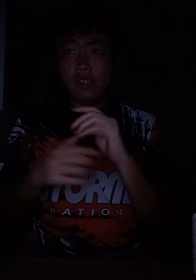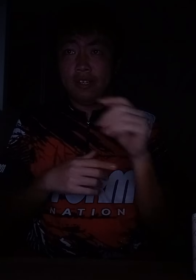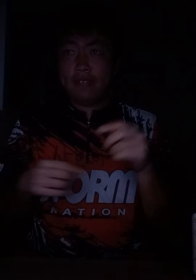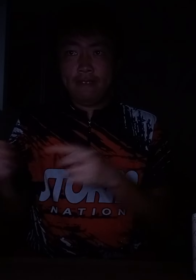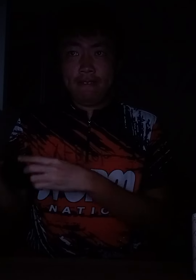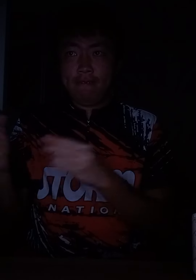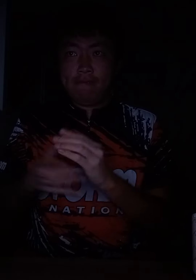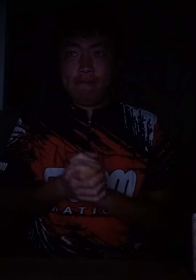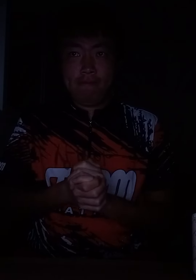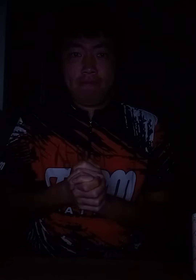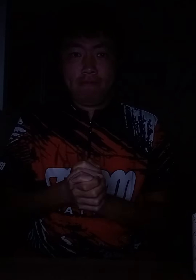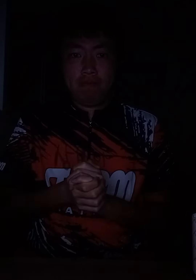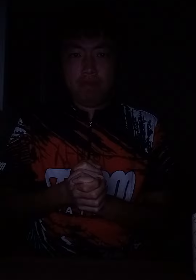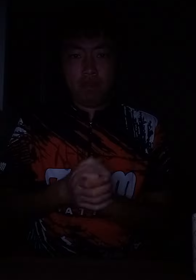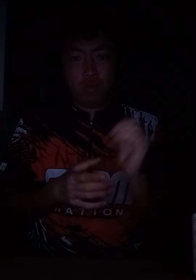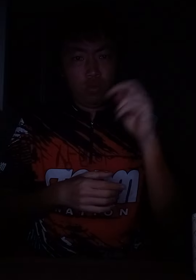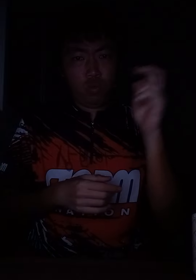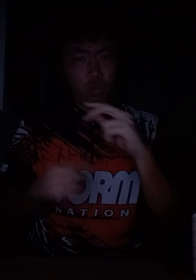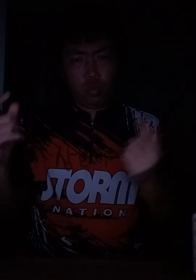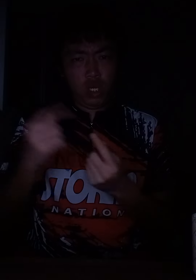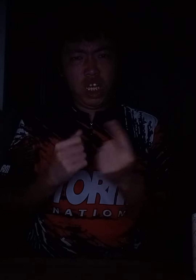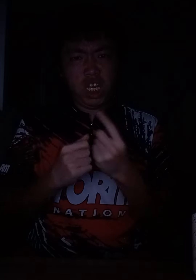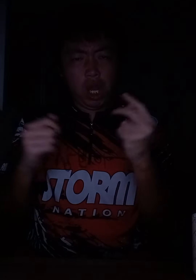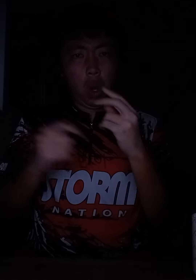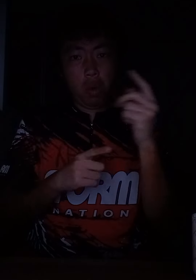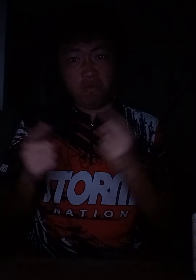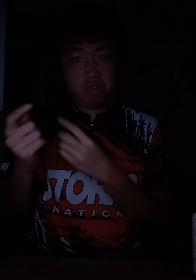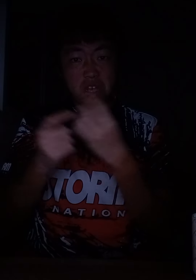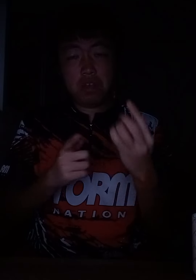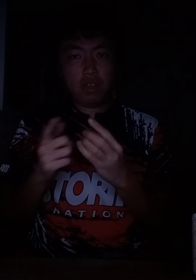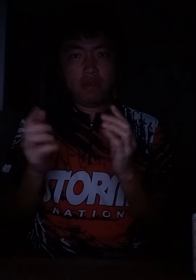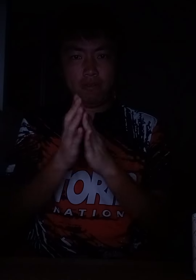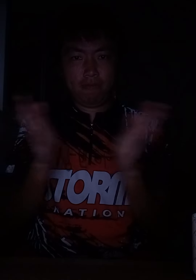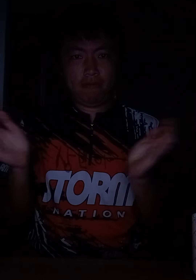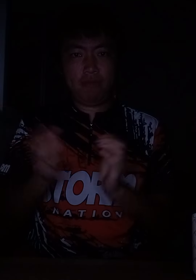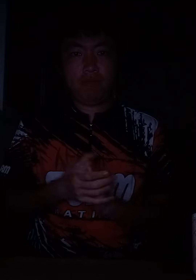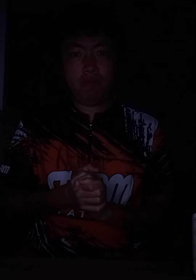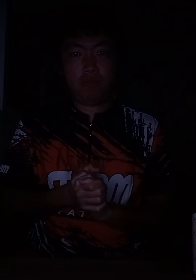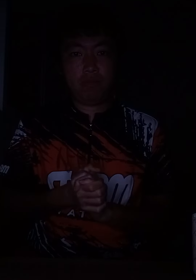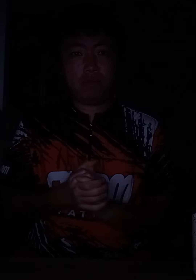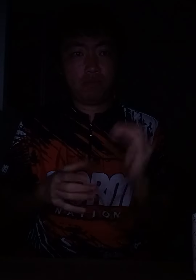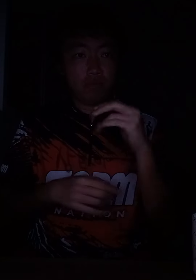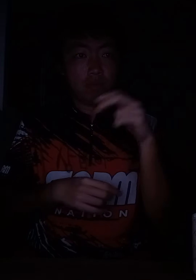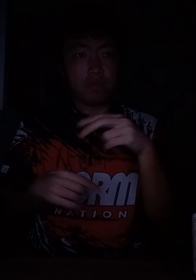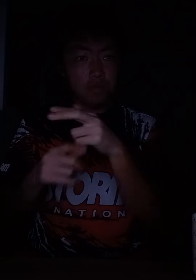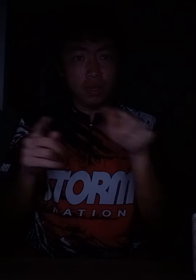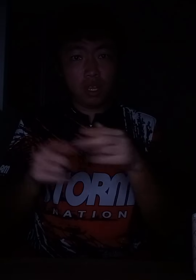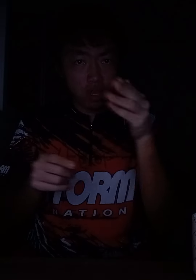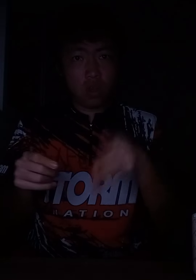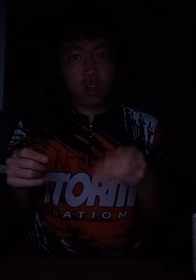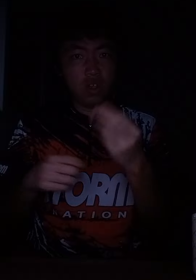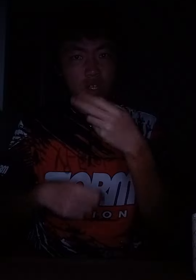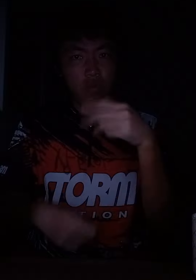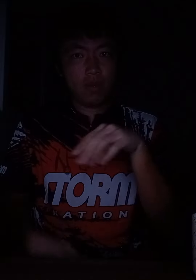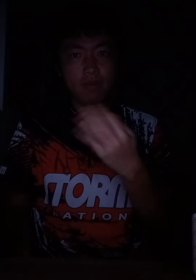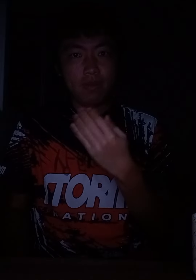나갑니다. 그런데 남성의 일행이 업주에게 항의하기 시작합니다. 카운터로 와서 결제를 하시면서 저한테 이제 얘기를